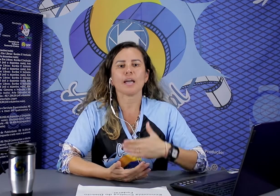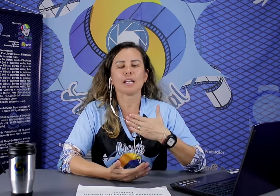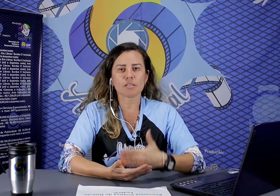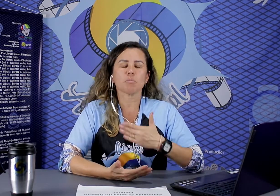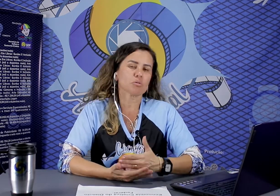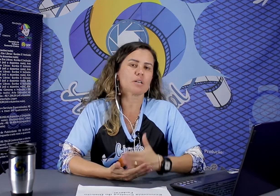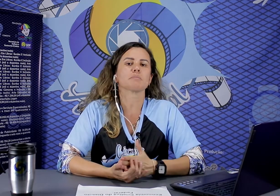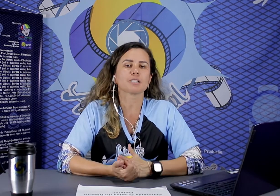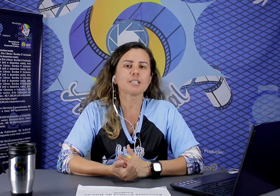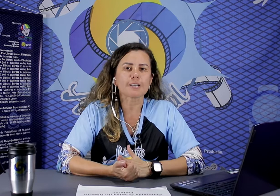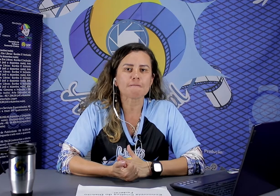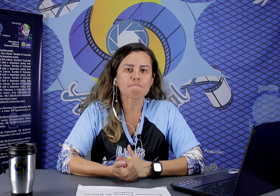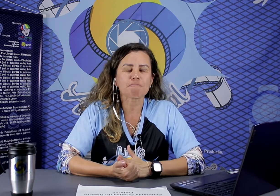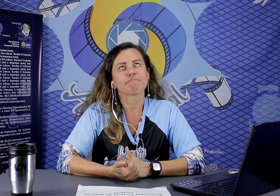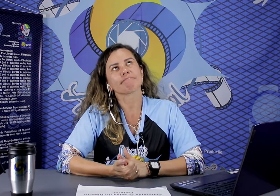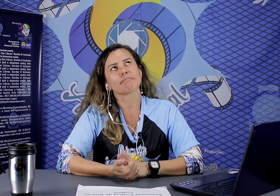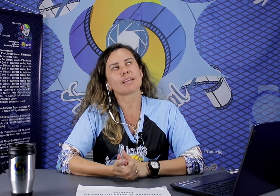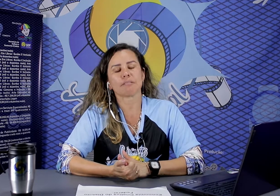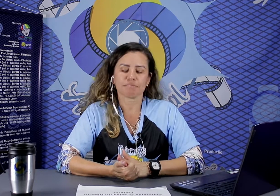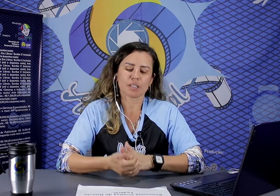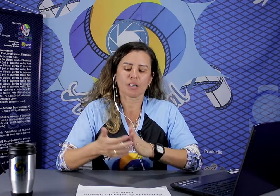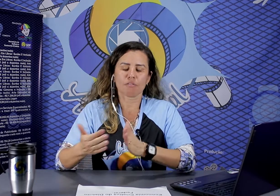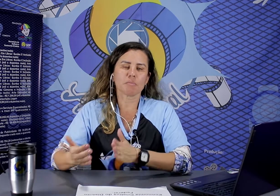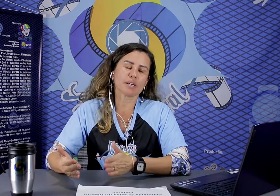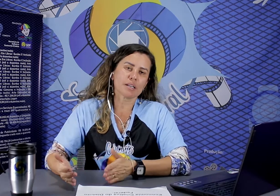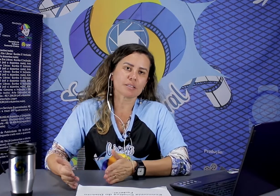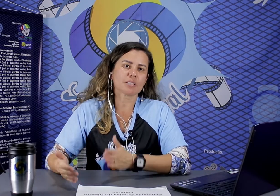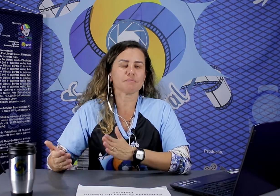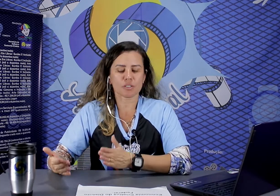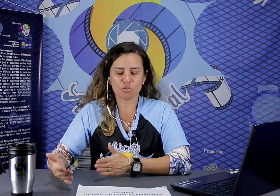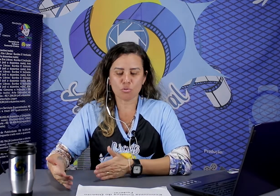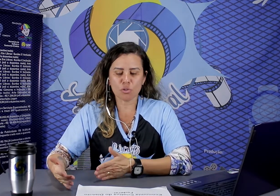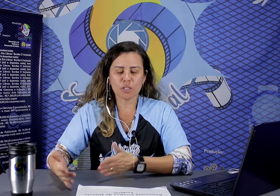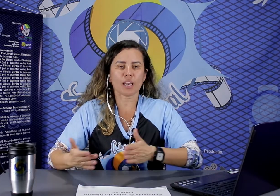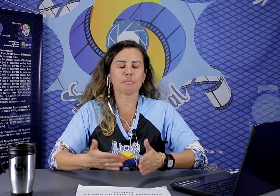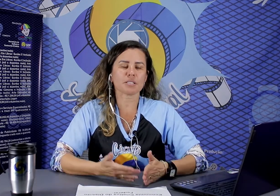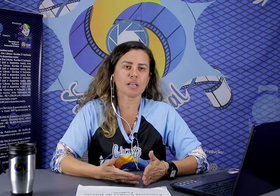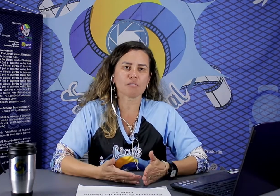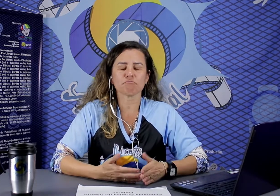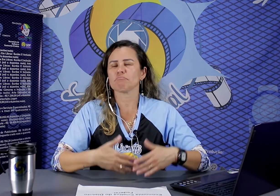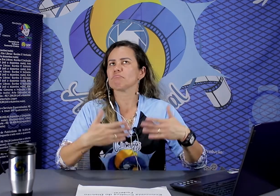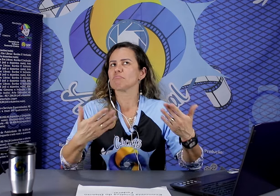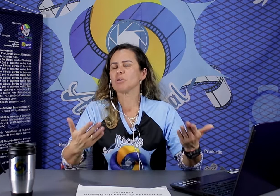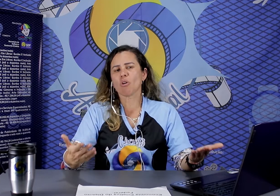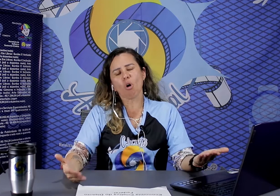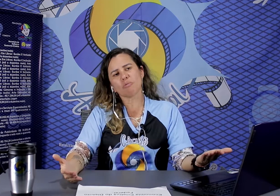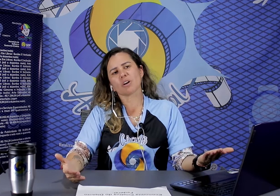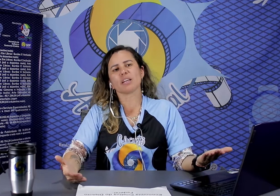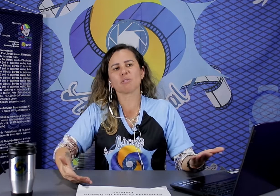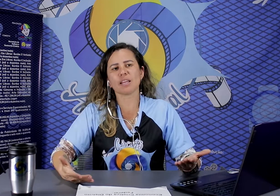língua portuguesa brasileira. Tá, vem uma criança surda em lar brasileiro, mas não é óbvio que a língua dela